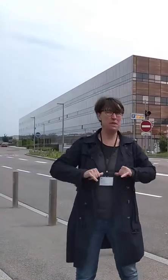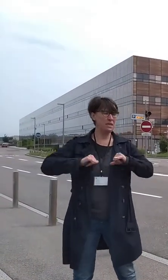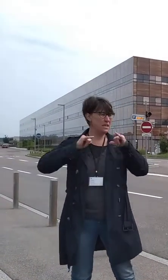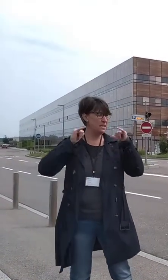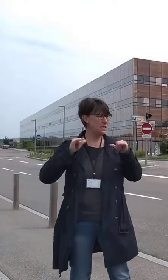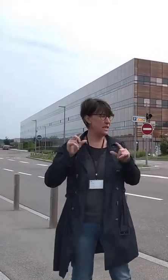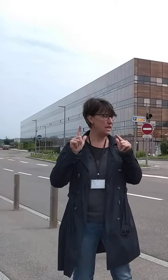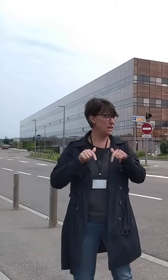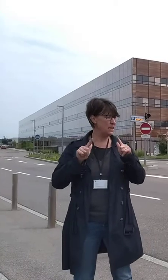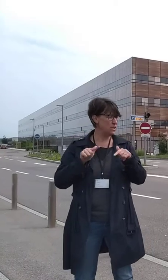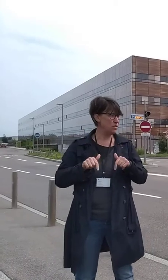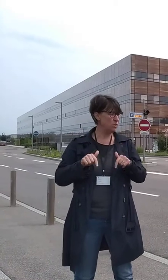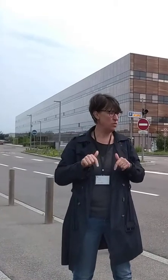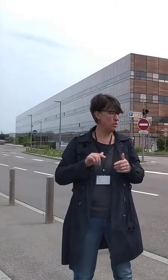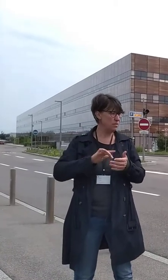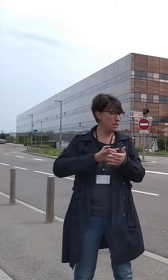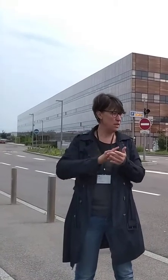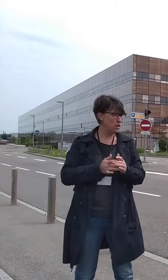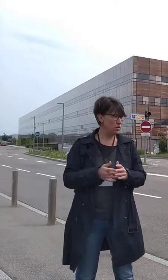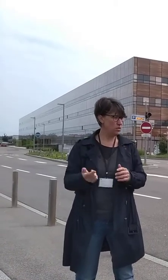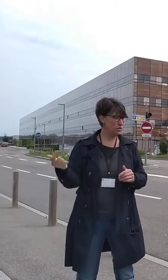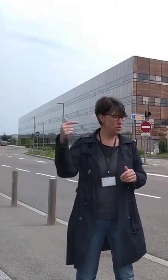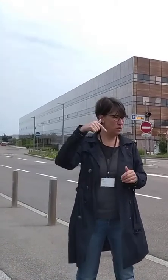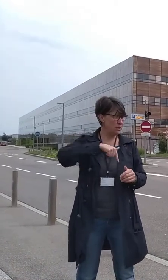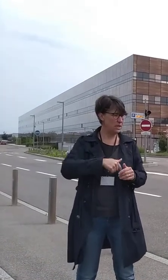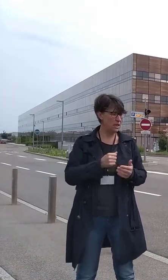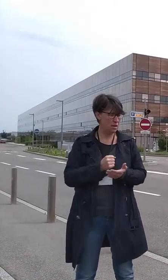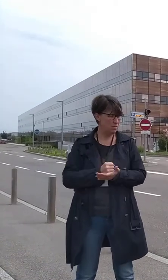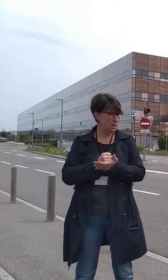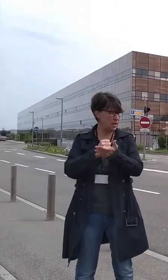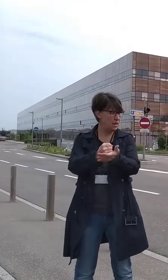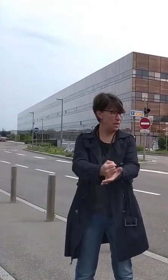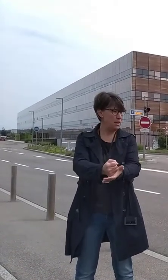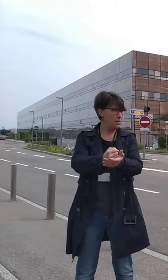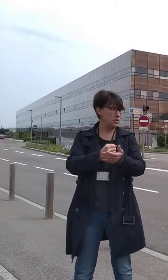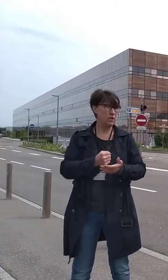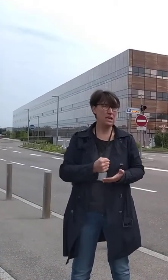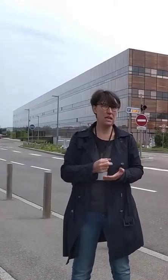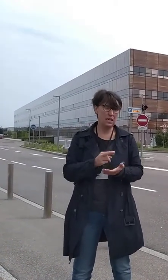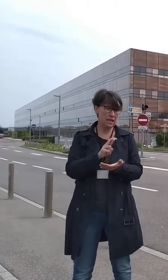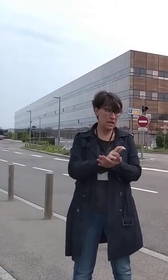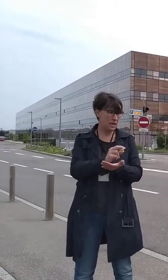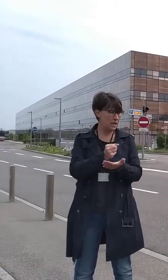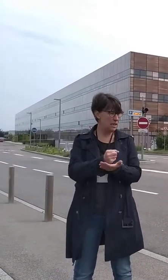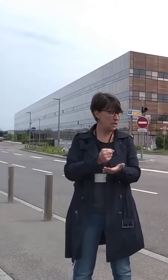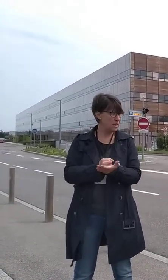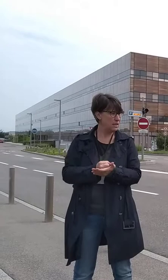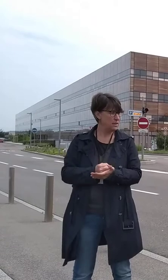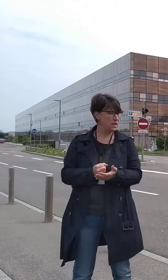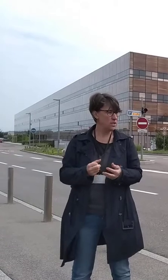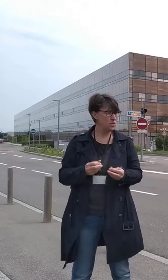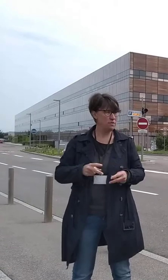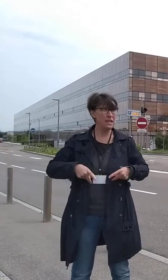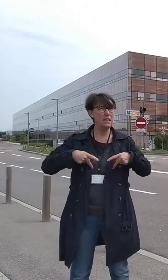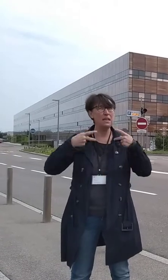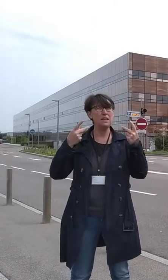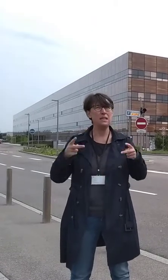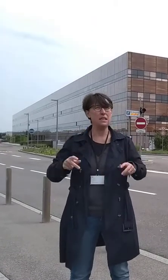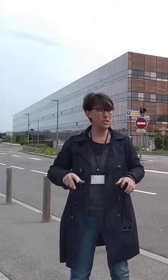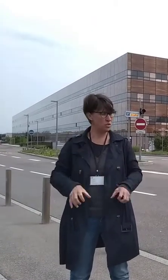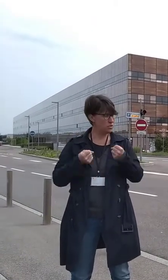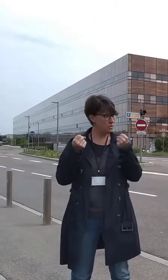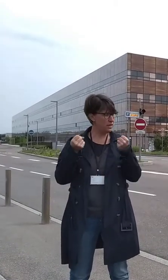Jeunesse mobilisée, ils ont tous venu pour prêter leurs bras, rejoindre la réa, des vies à